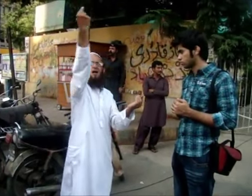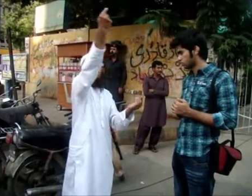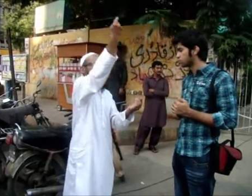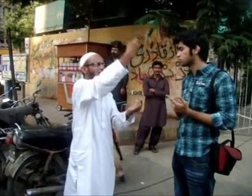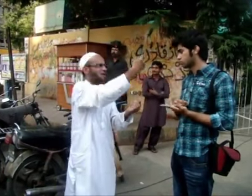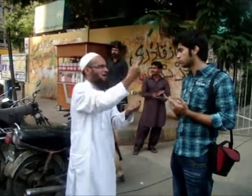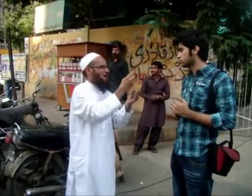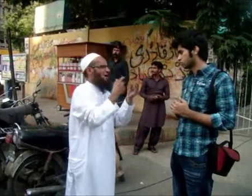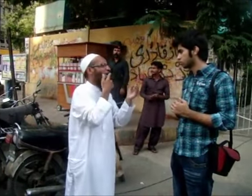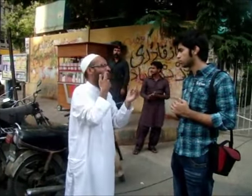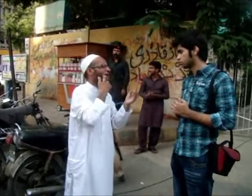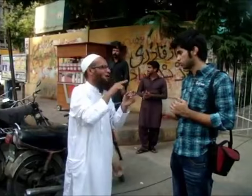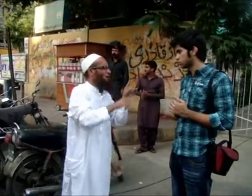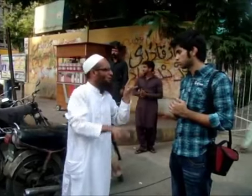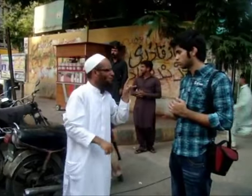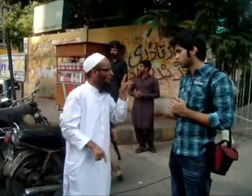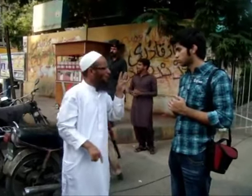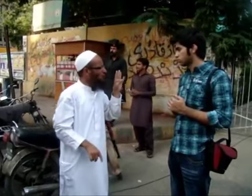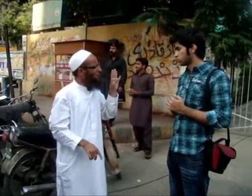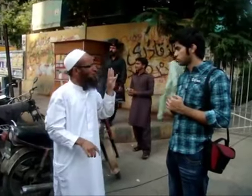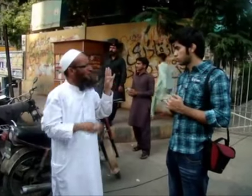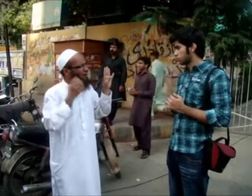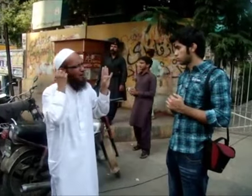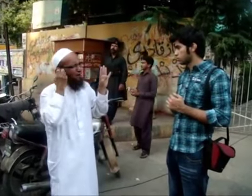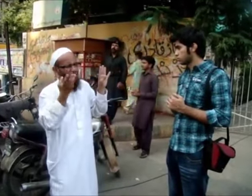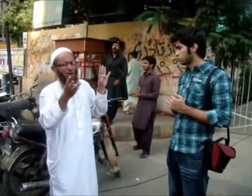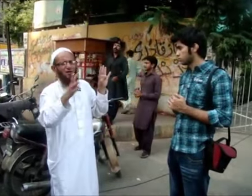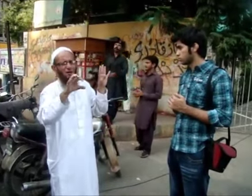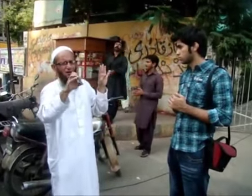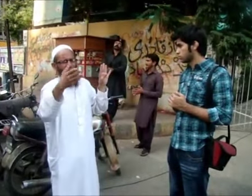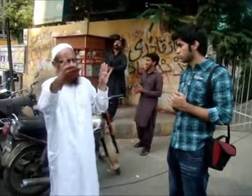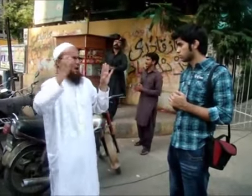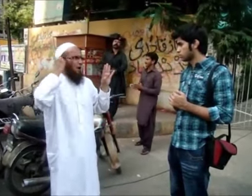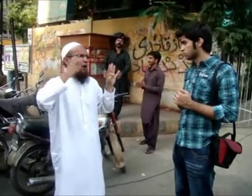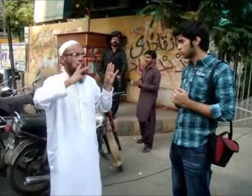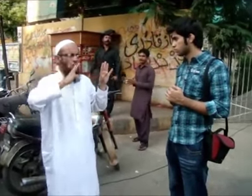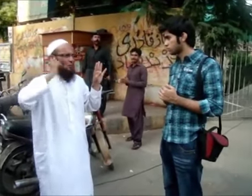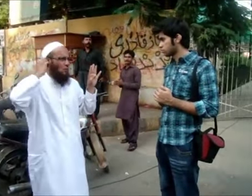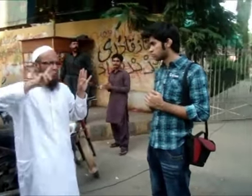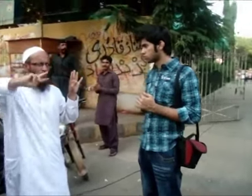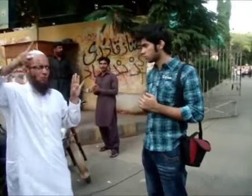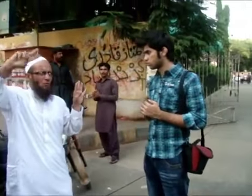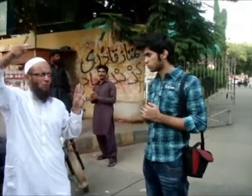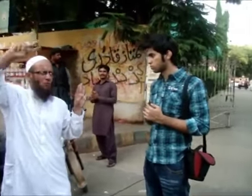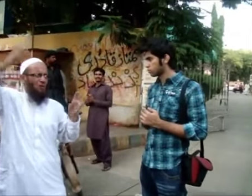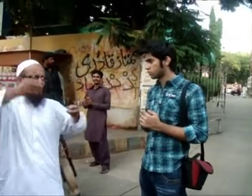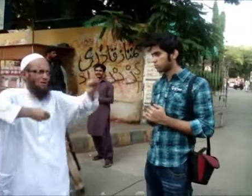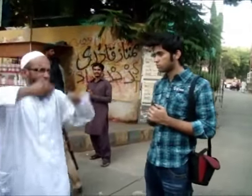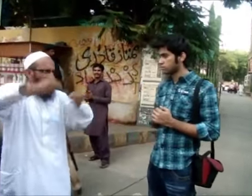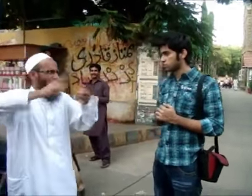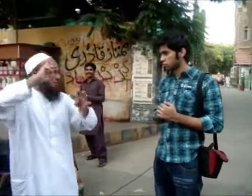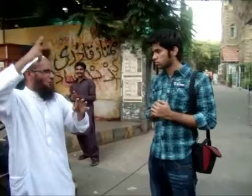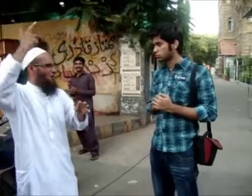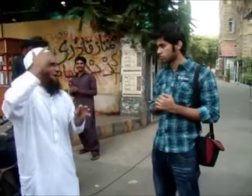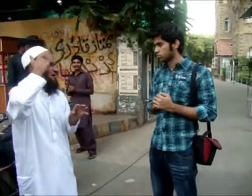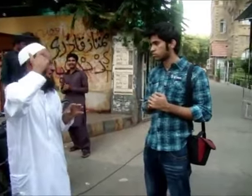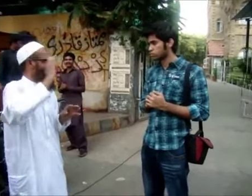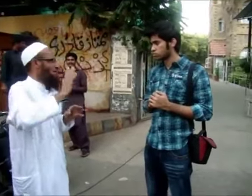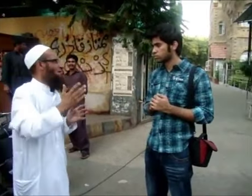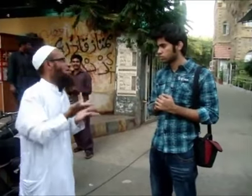लिए फेडरेशन सतह पर मुझे यकीन है मुतहद नगर फेडरेशन एक बहुत पाक तंजीम है हमारे इनके साथ कमल को